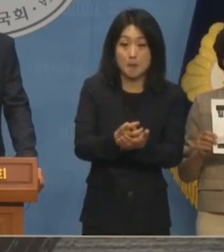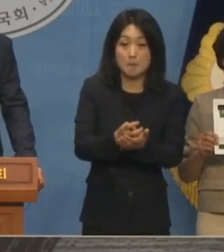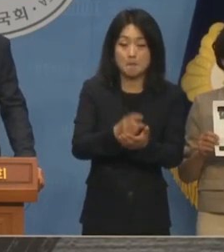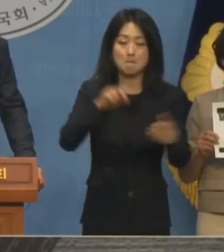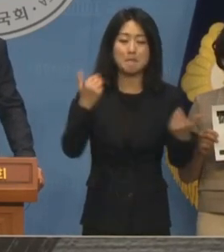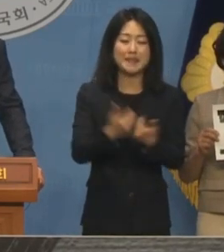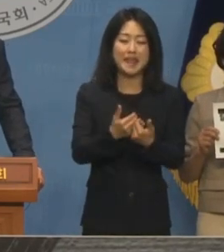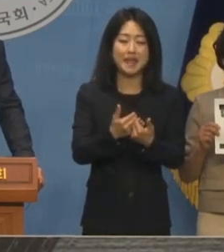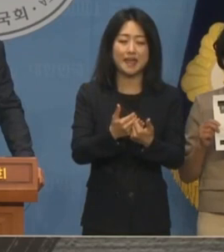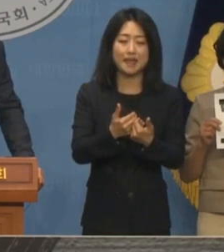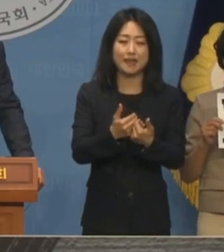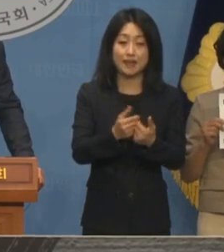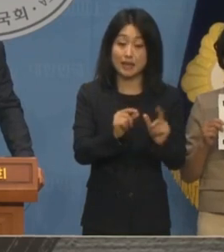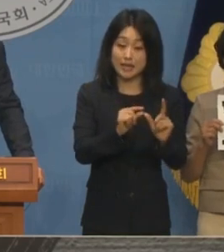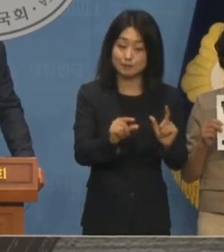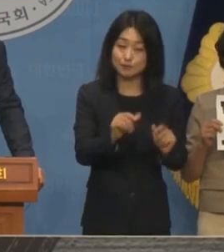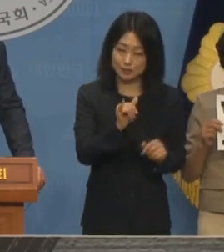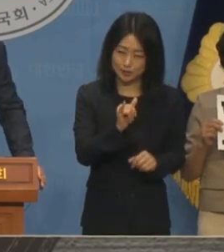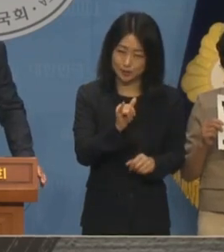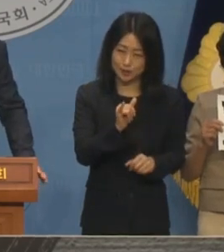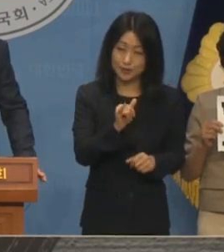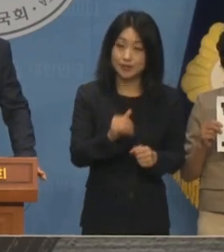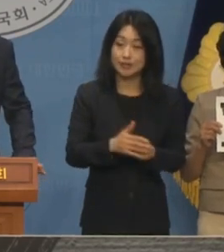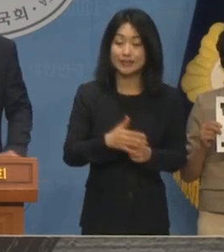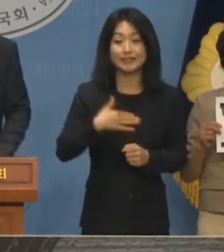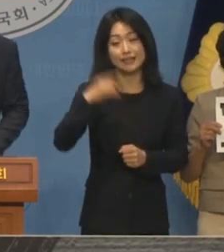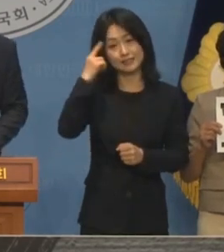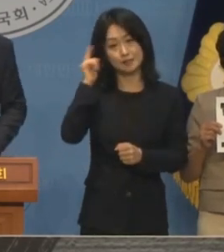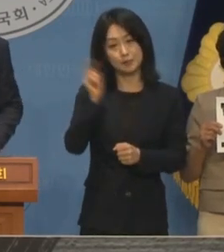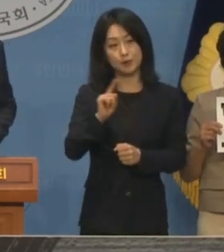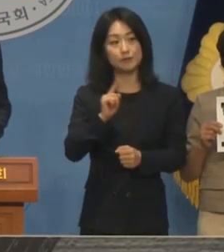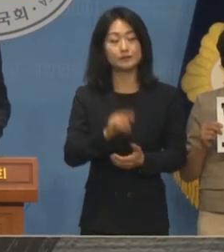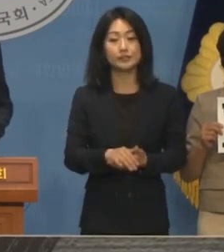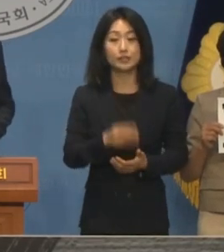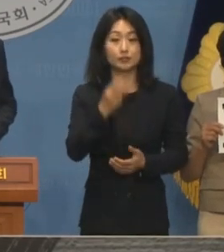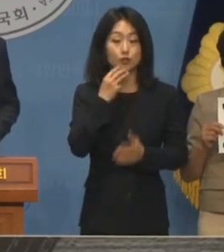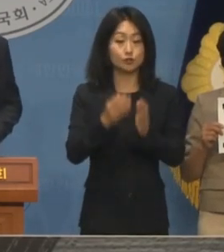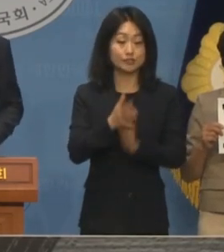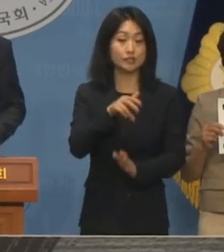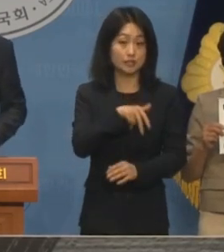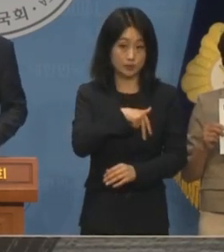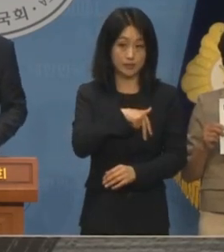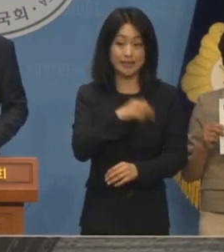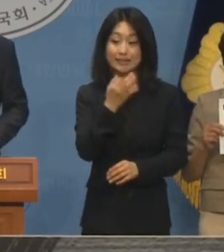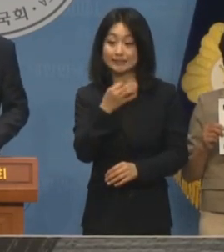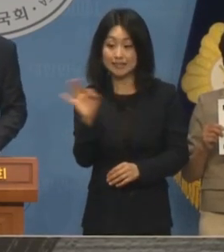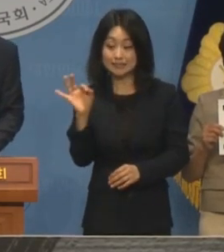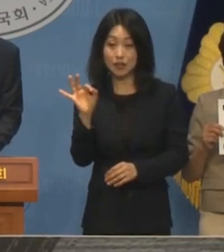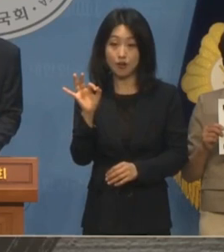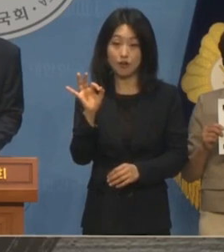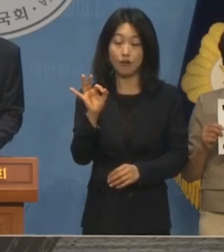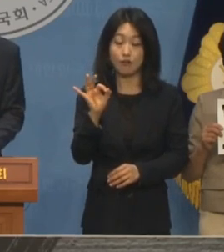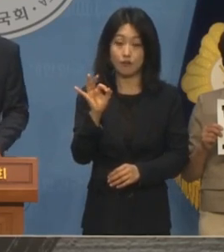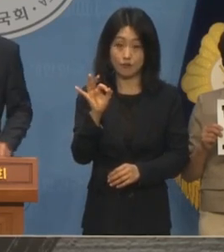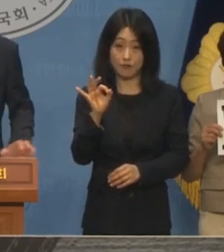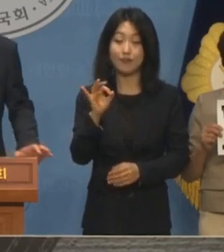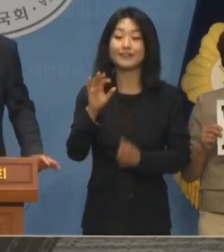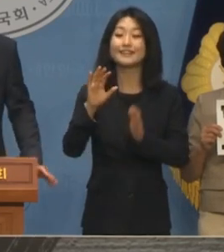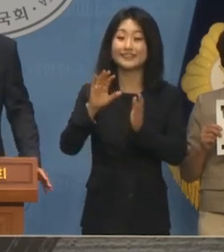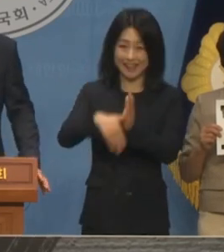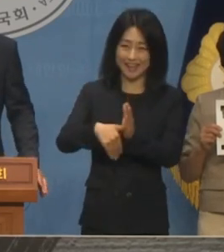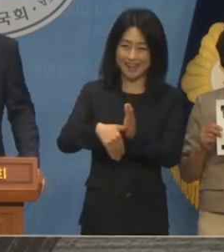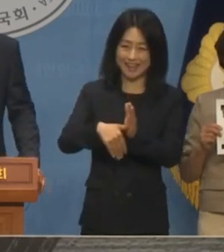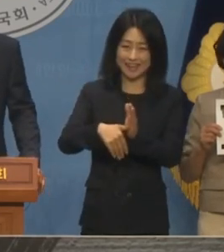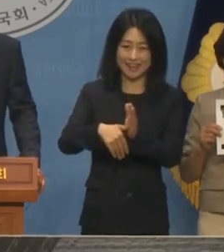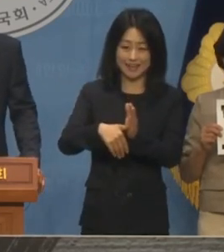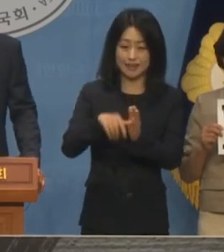반대하는 분들이 일부 있었습니다. 저는 이렇게 생각합니다. 서울시에서 이 찬성 발언을 할 때